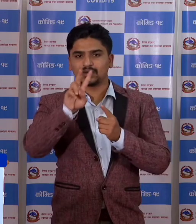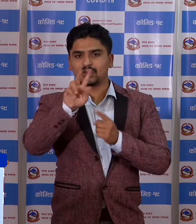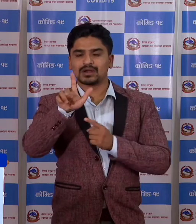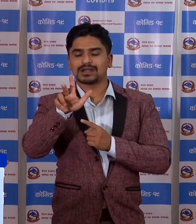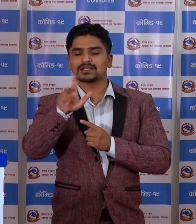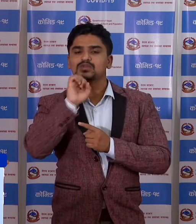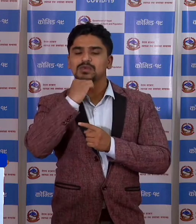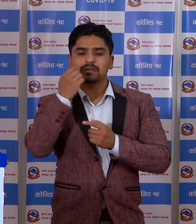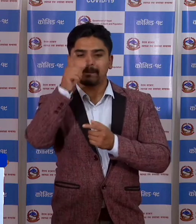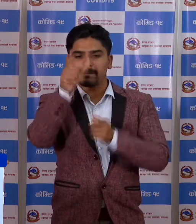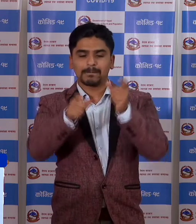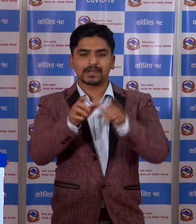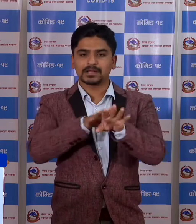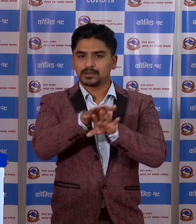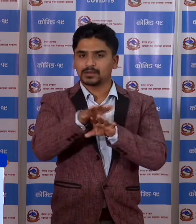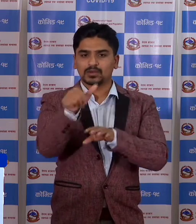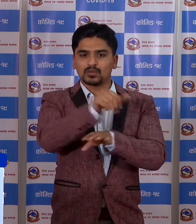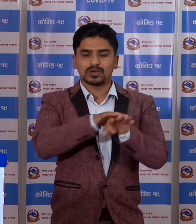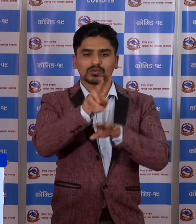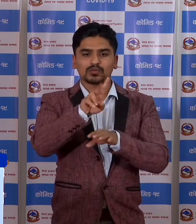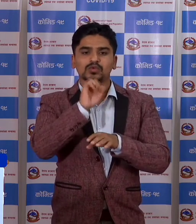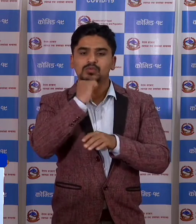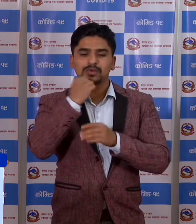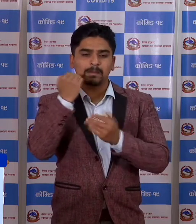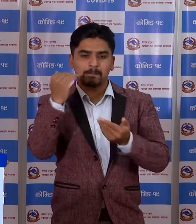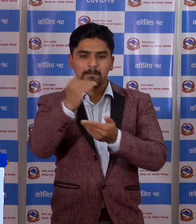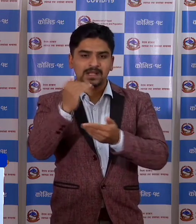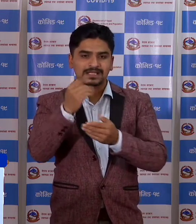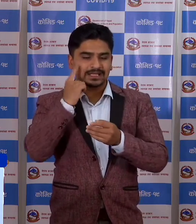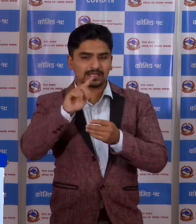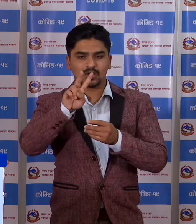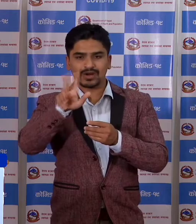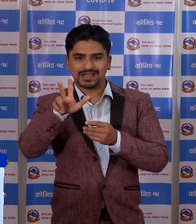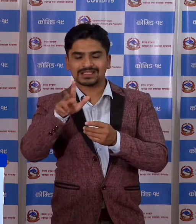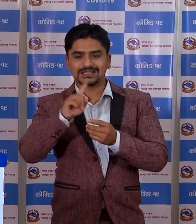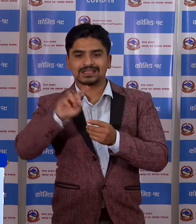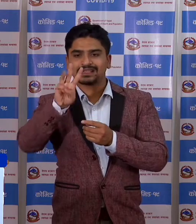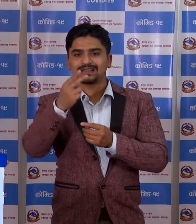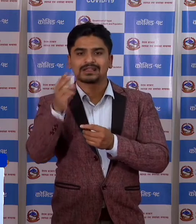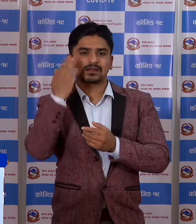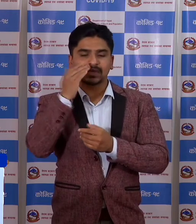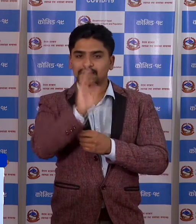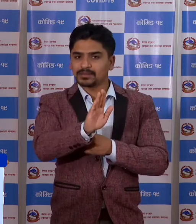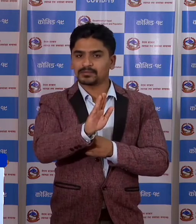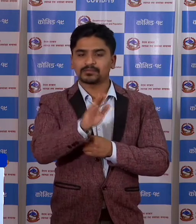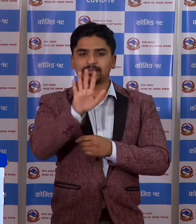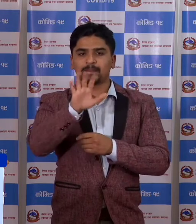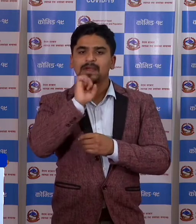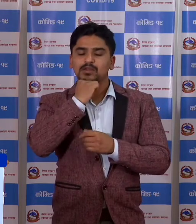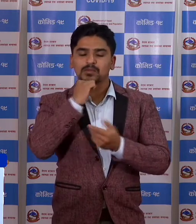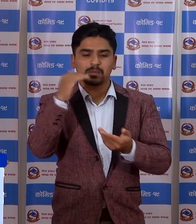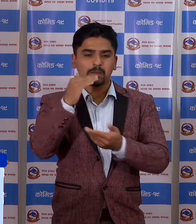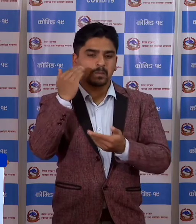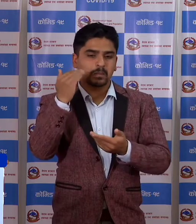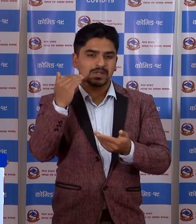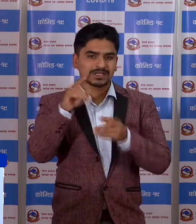2 देखि 28 वर्ष उमेर का व्यक्ति, उहाँहरू 2 वर्षीय बालकदेखि 28 वर्ष उमेरका गरेर 3 जना महिला हुनुहुन्छ। त्यसैगरी 5 वर्ष का